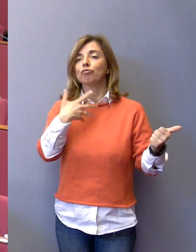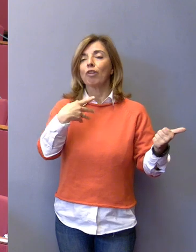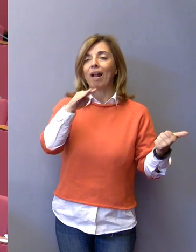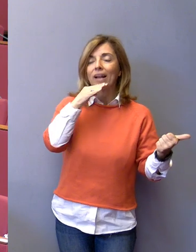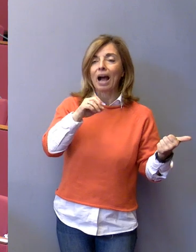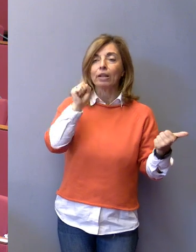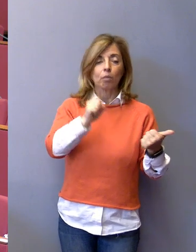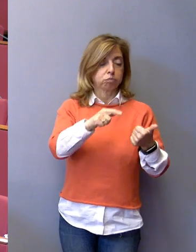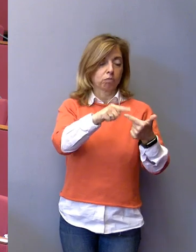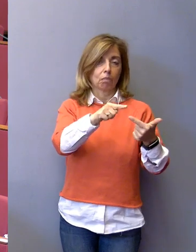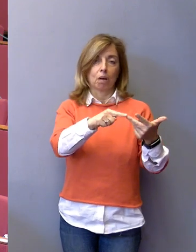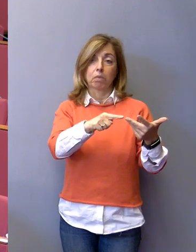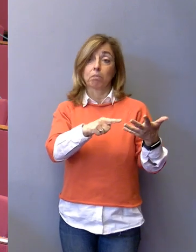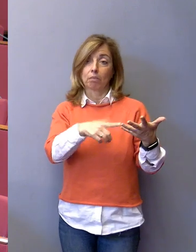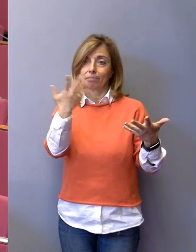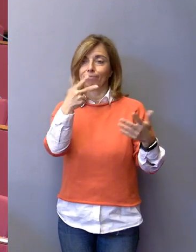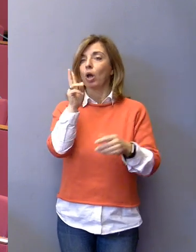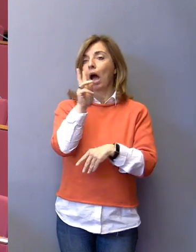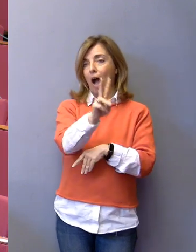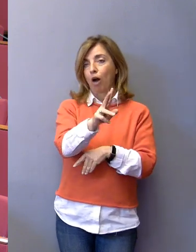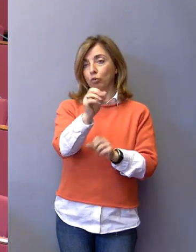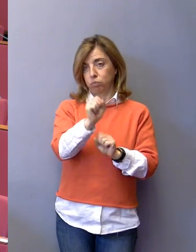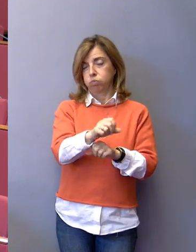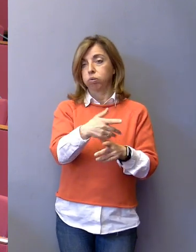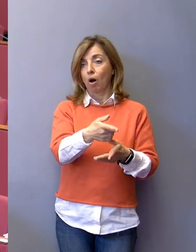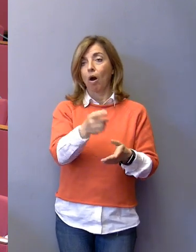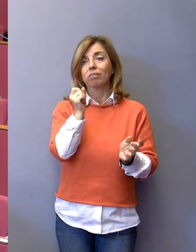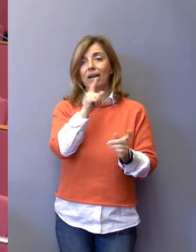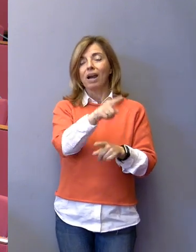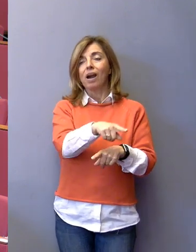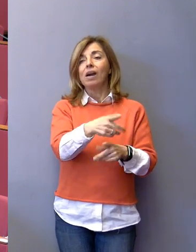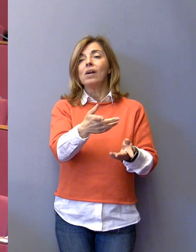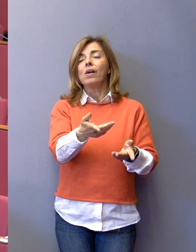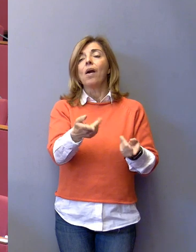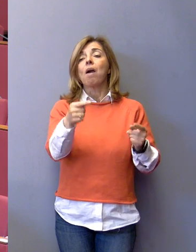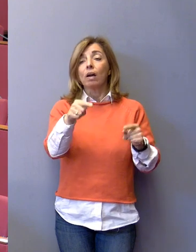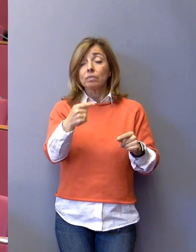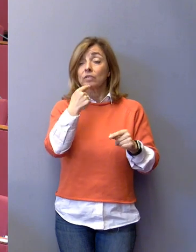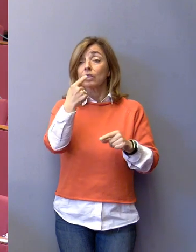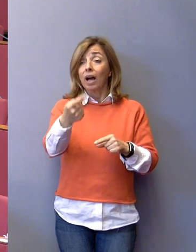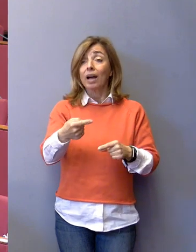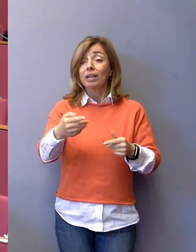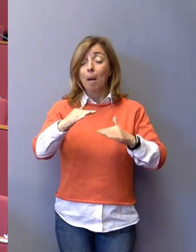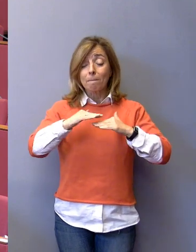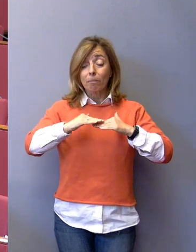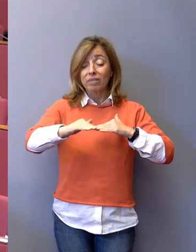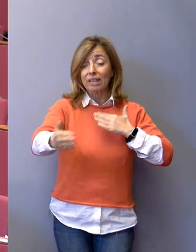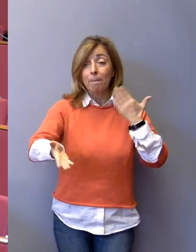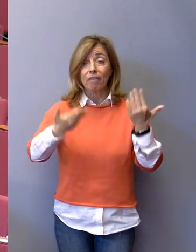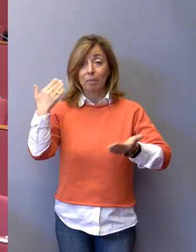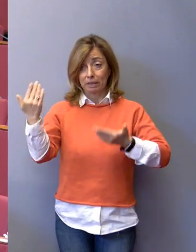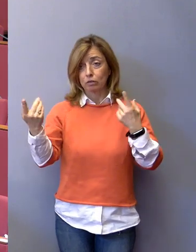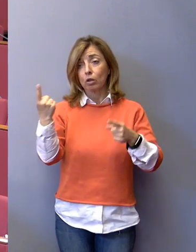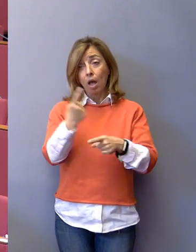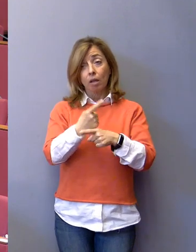andare sull'autobus e vi dico anche che la De pavimentazione ha bisogno di risorse e quindi con questo ordine